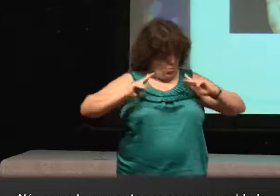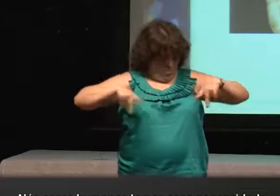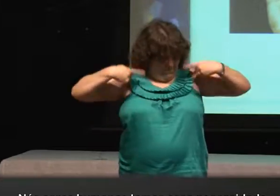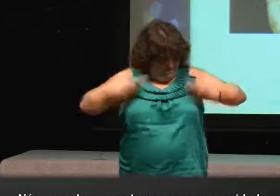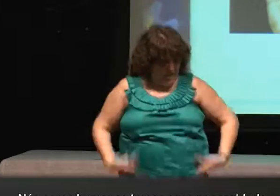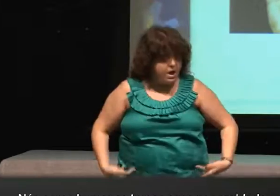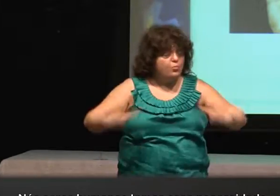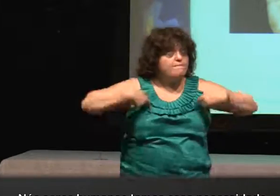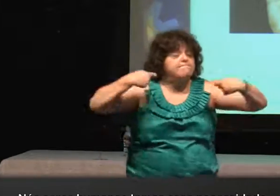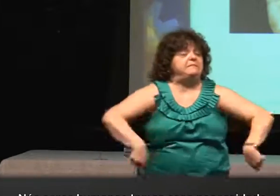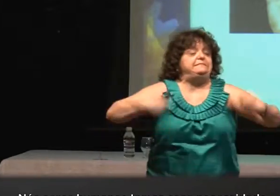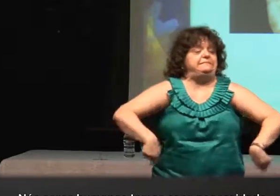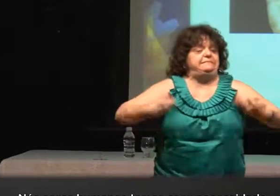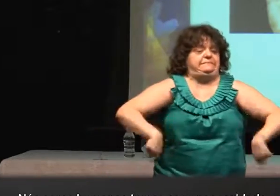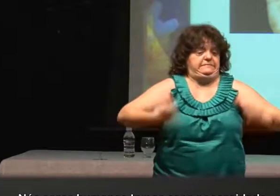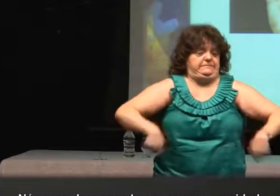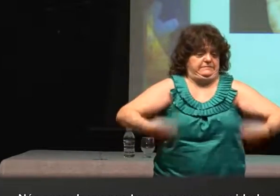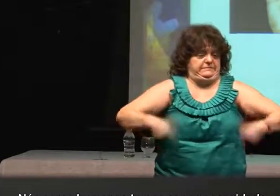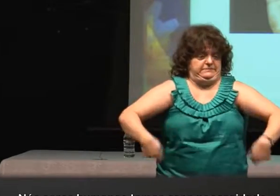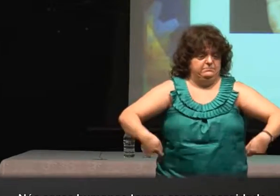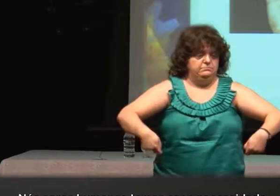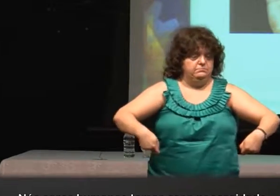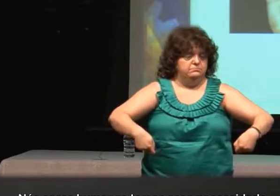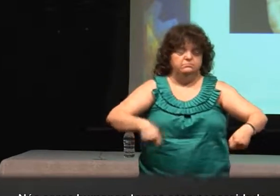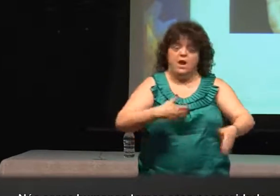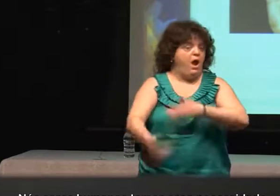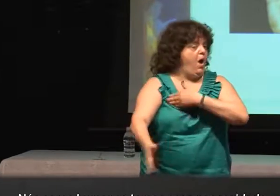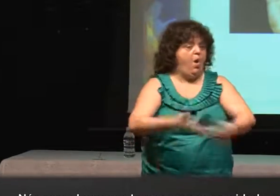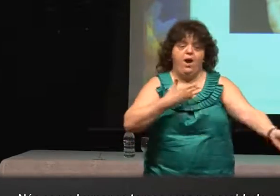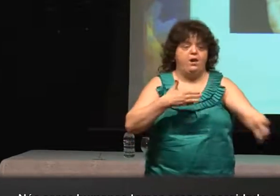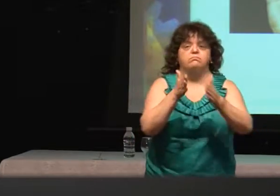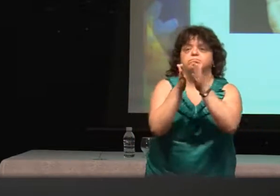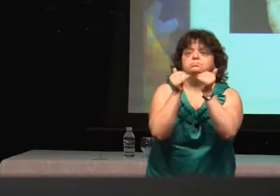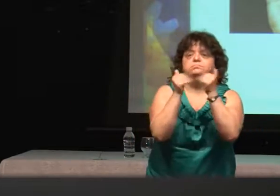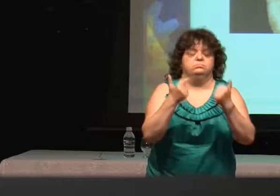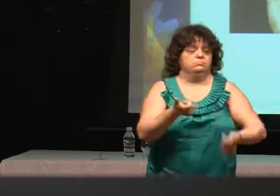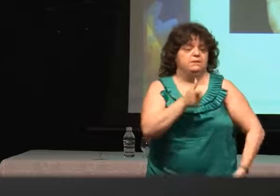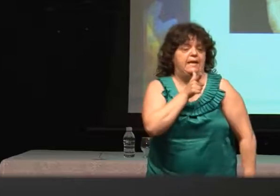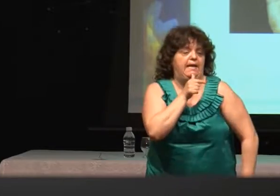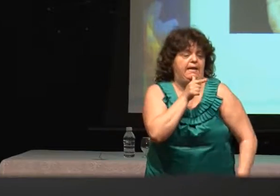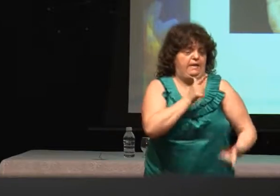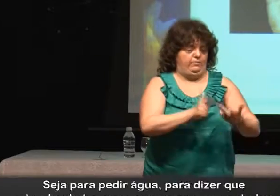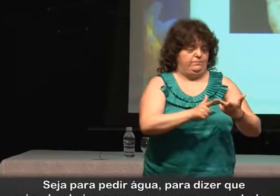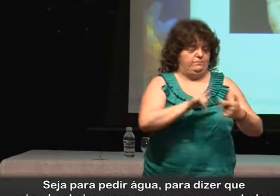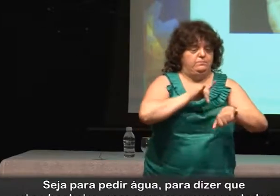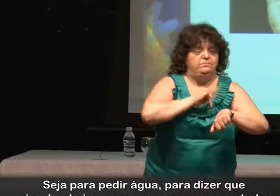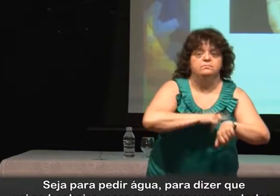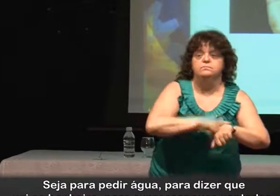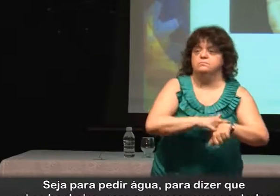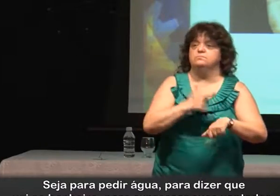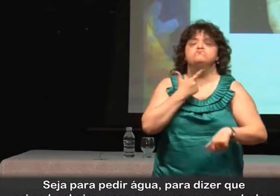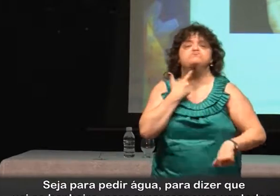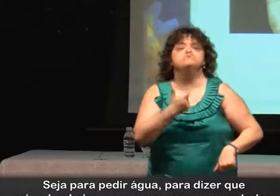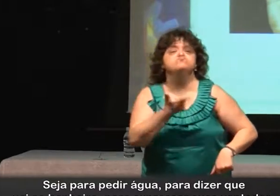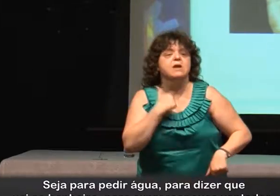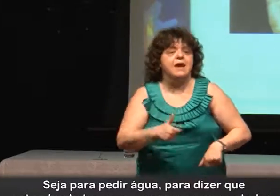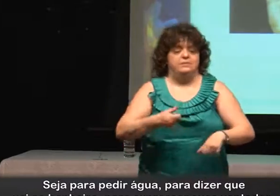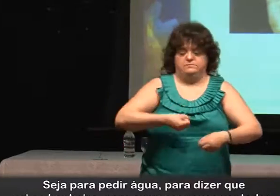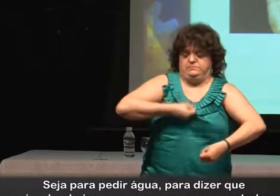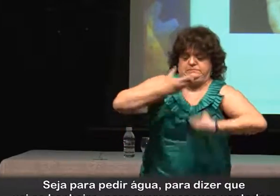Porque nós, seres humanos, temos essa necessidade. Seja para pedir água, para dizer que vai ao